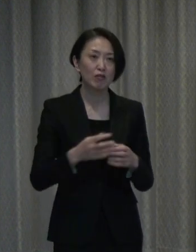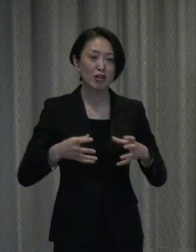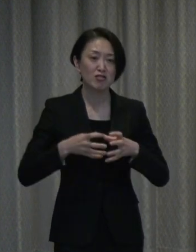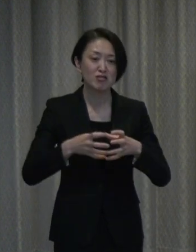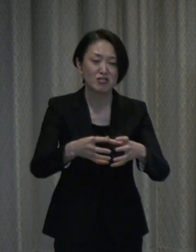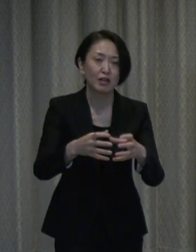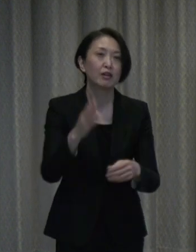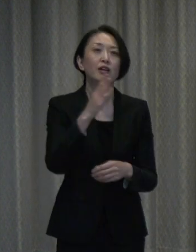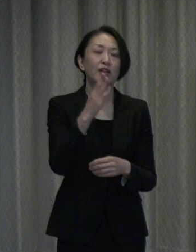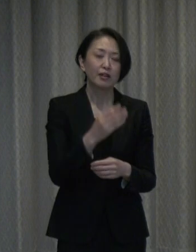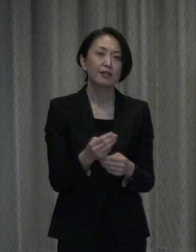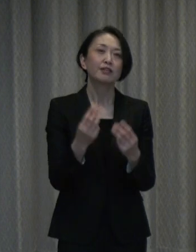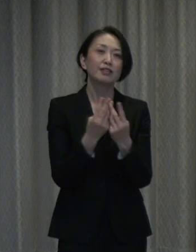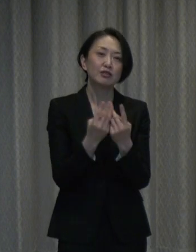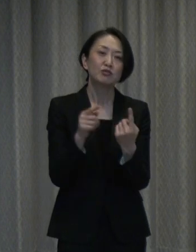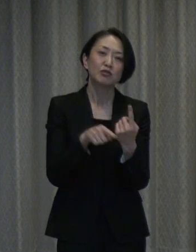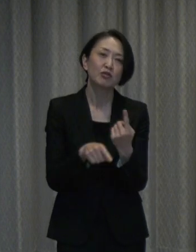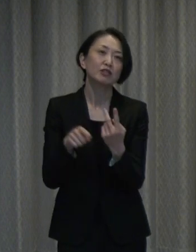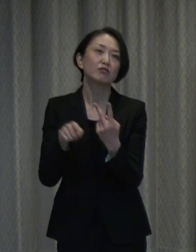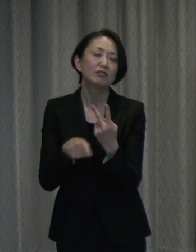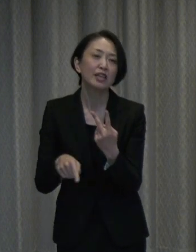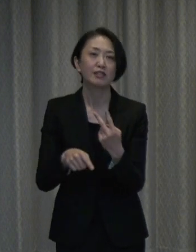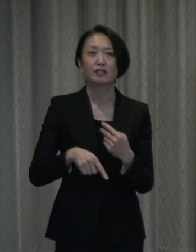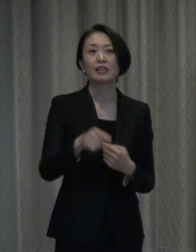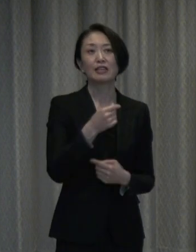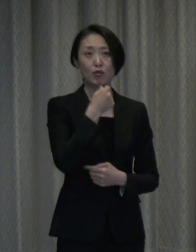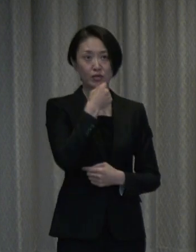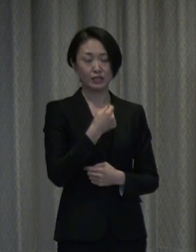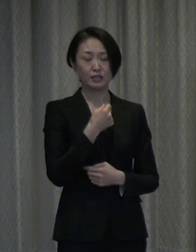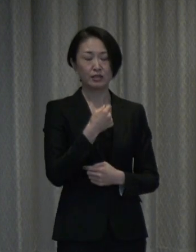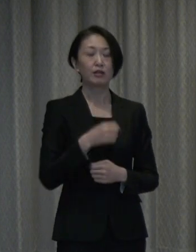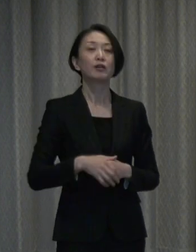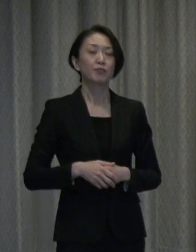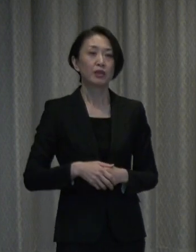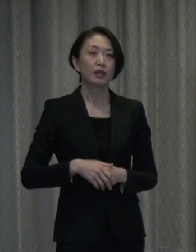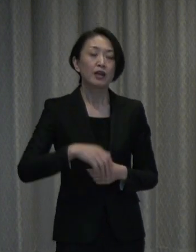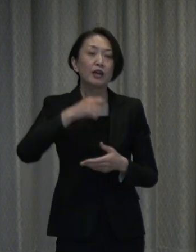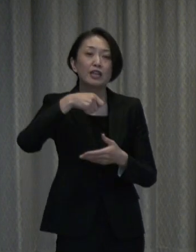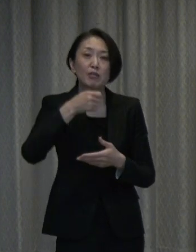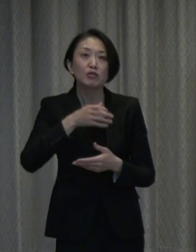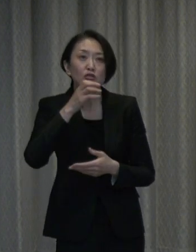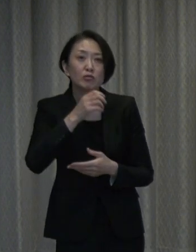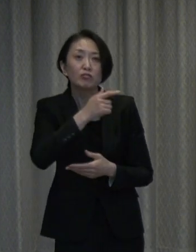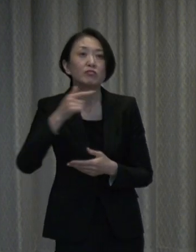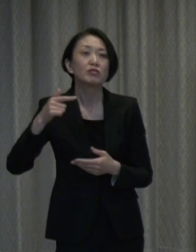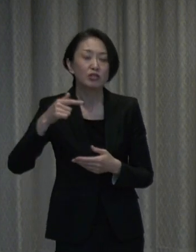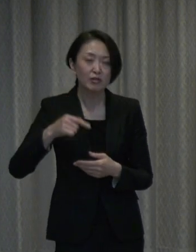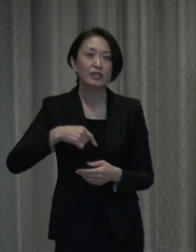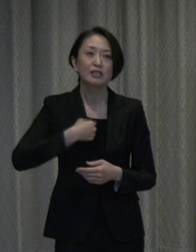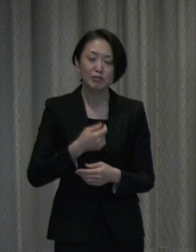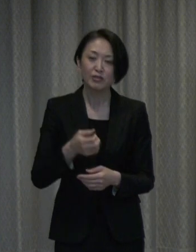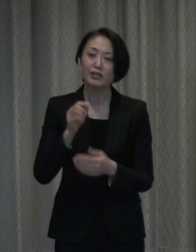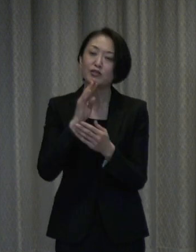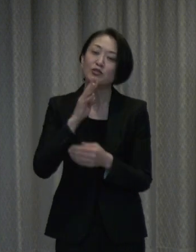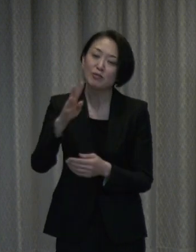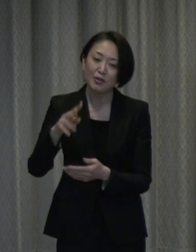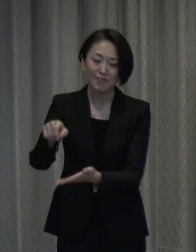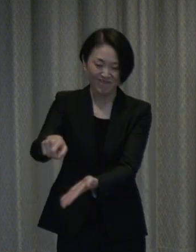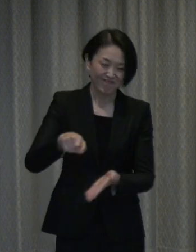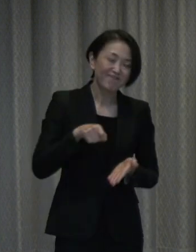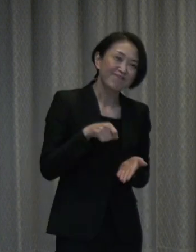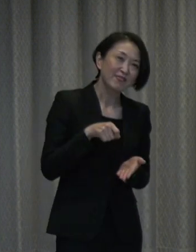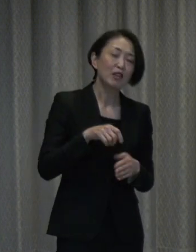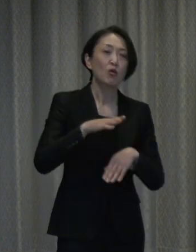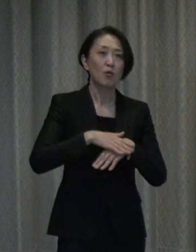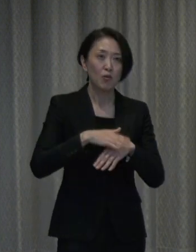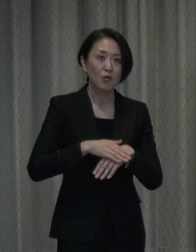お願いいたします。また飲食は持ち帰ったり宅配という方法もございます。もちろんお店に